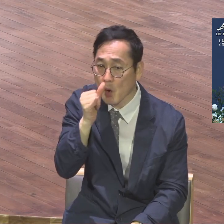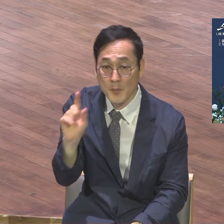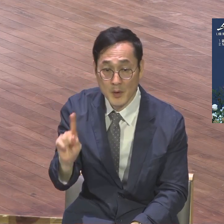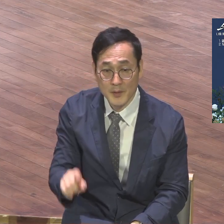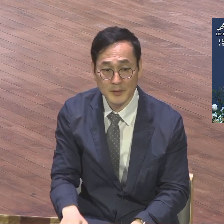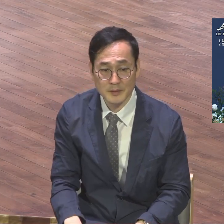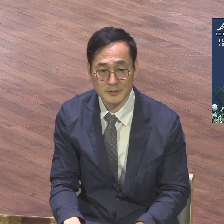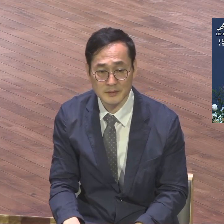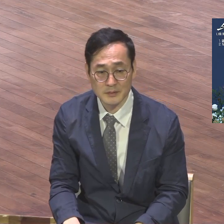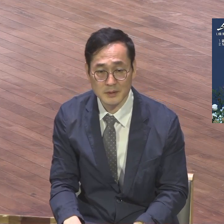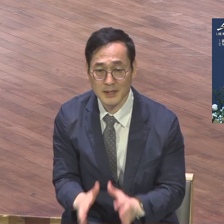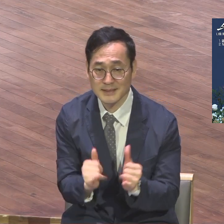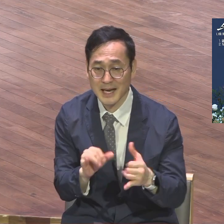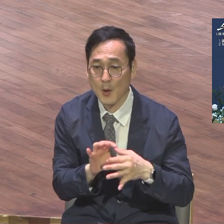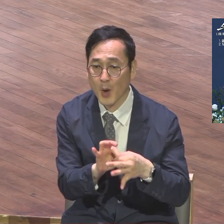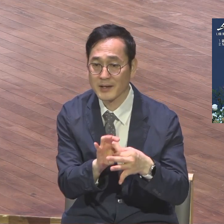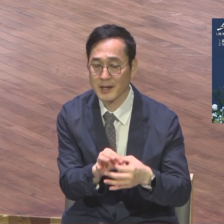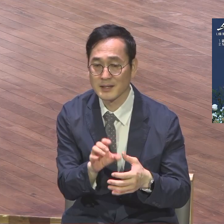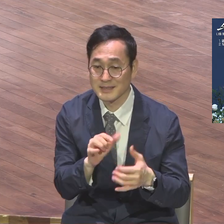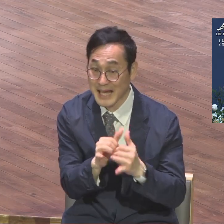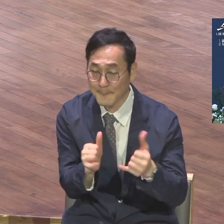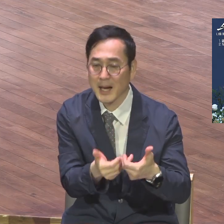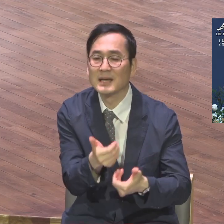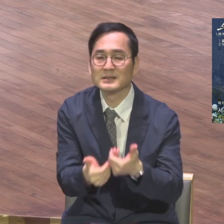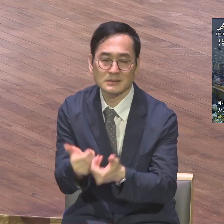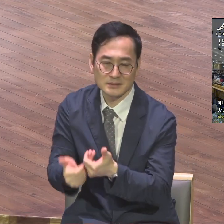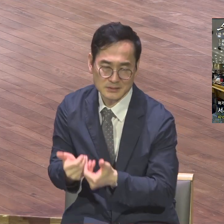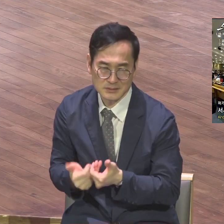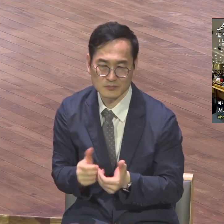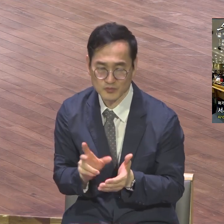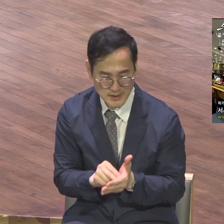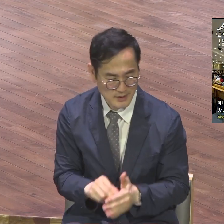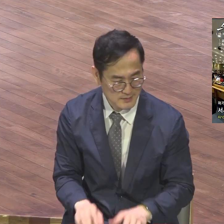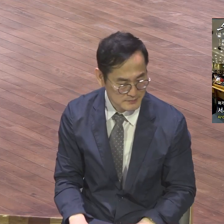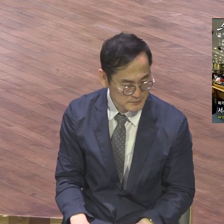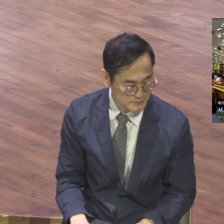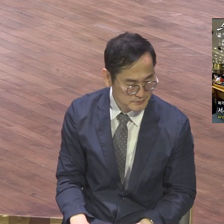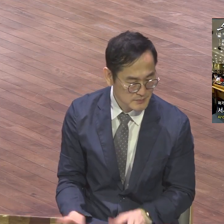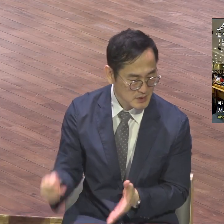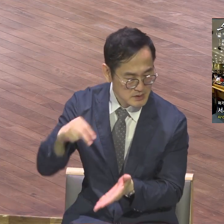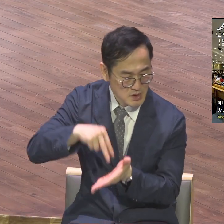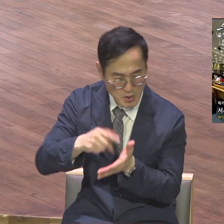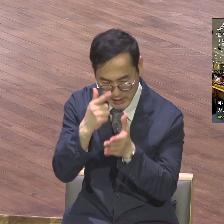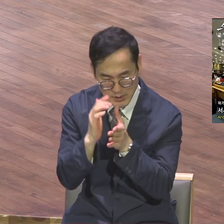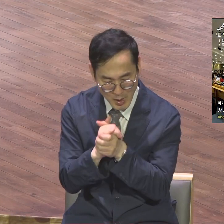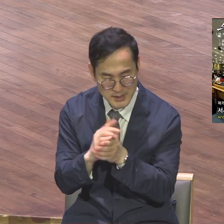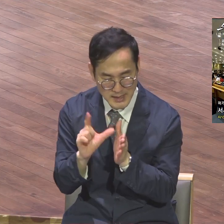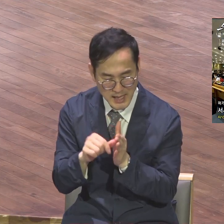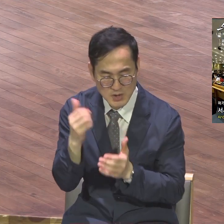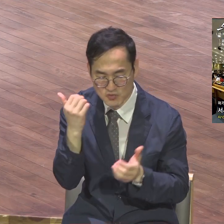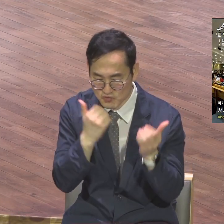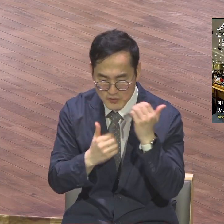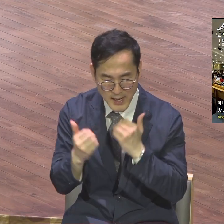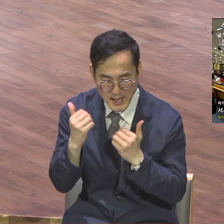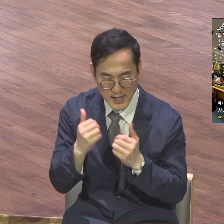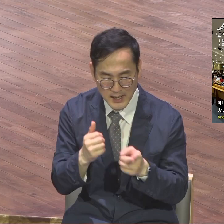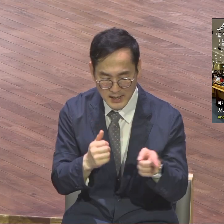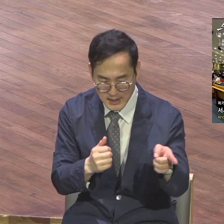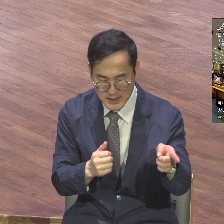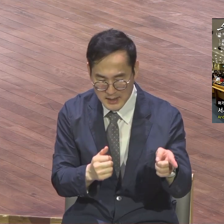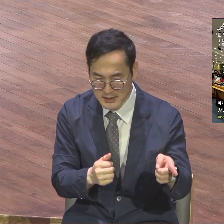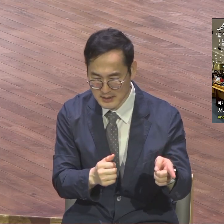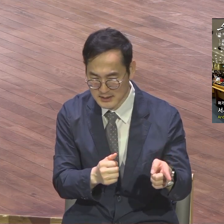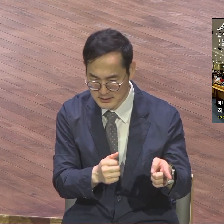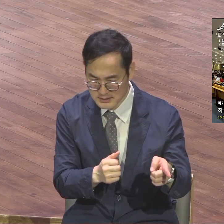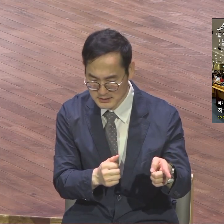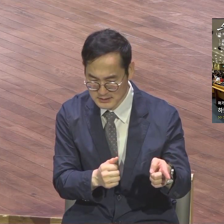바로 인간관계의 갈등이에요. 25절입니다. 서서 기도할 때에 아무에게나 협의가 있거든 용서하라.